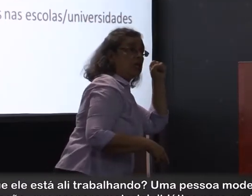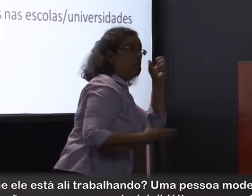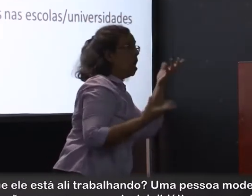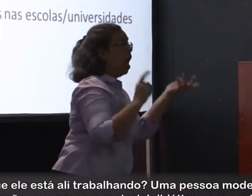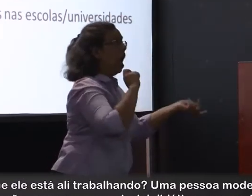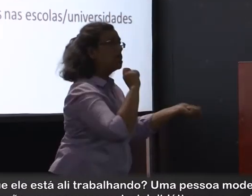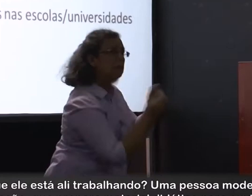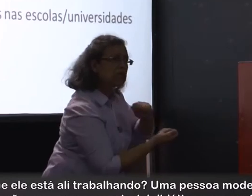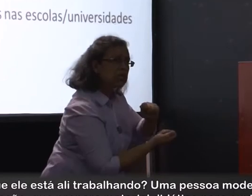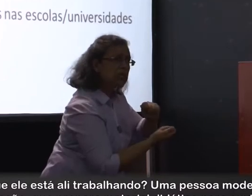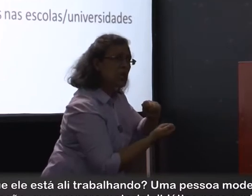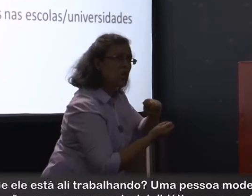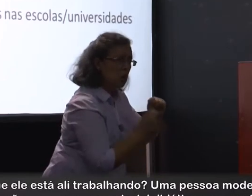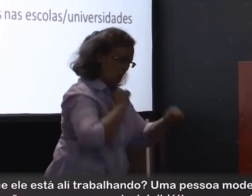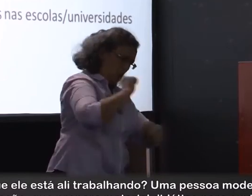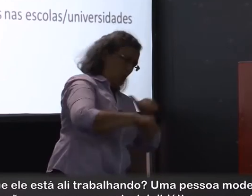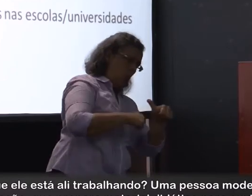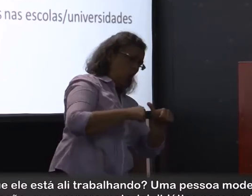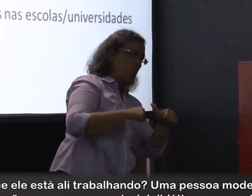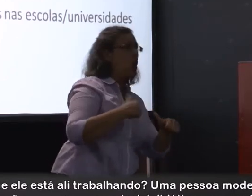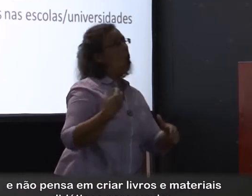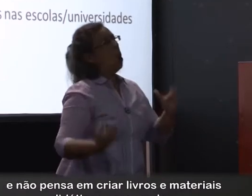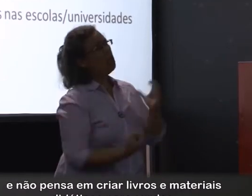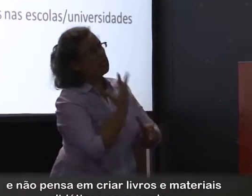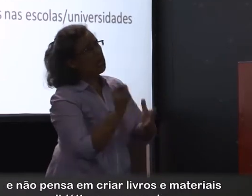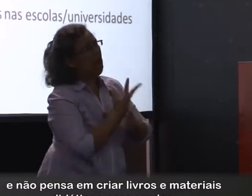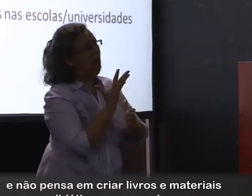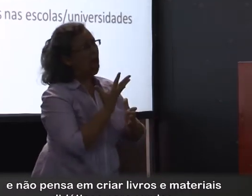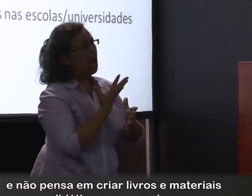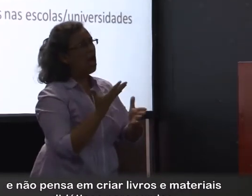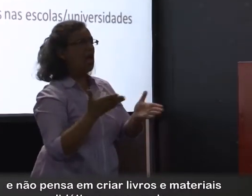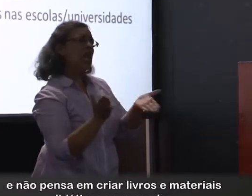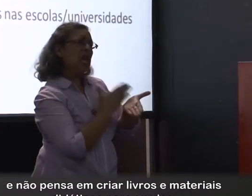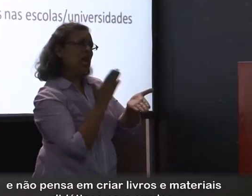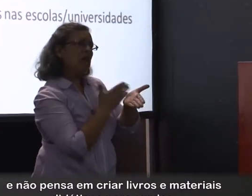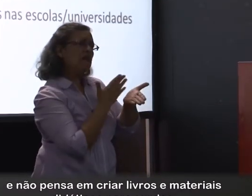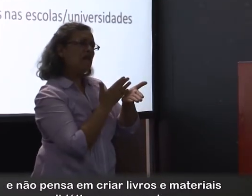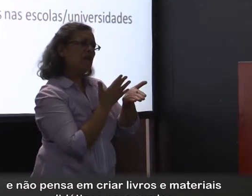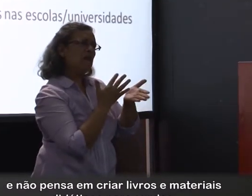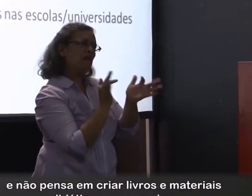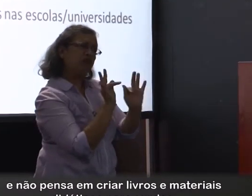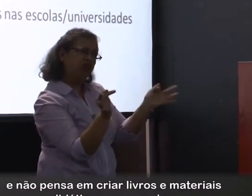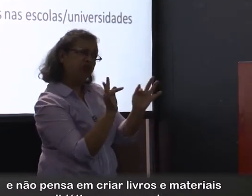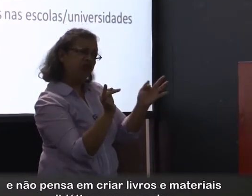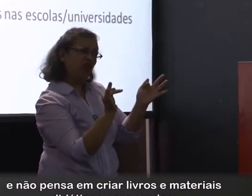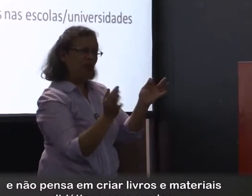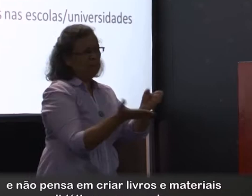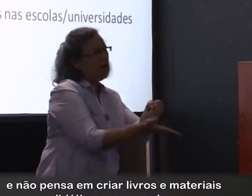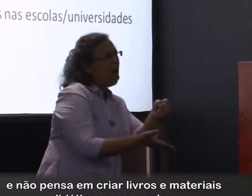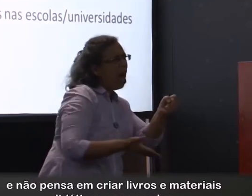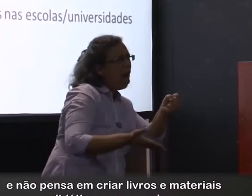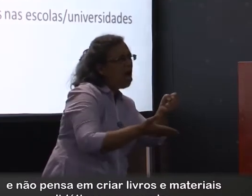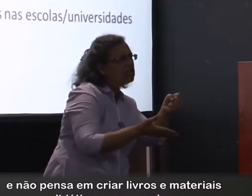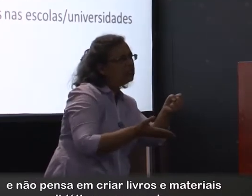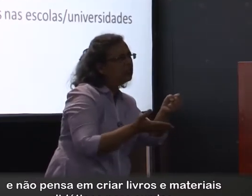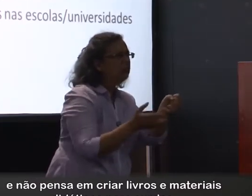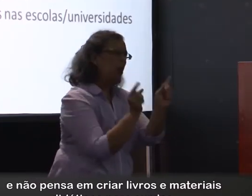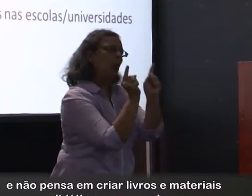só prepara materiais didáticos para os ouvintes e não pensa na educação de surdos, e não pensa em criar livros, materiais didáticos